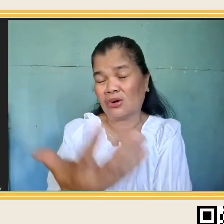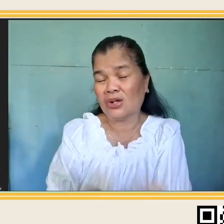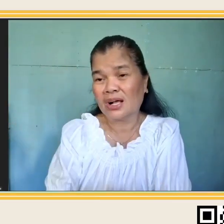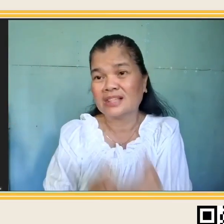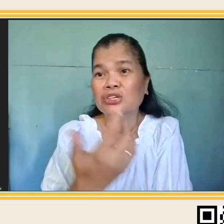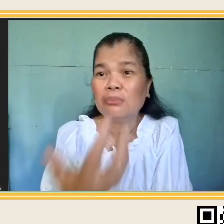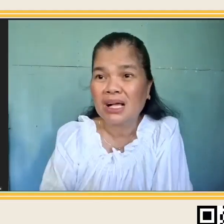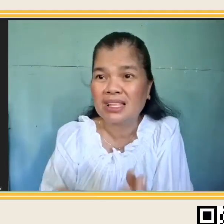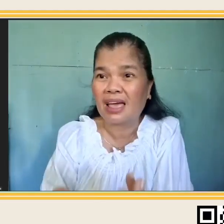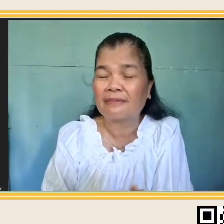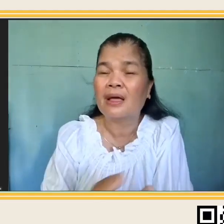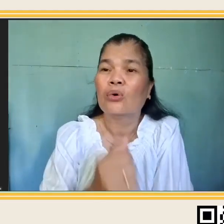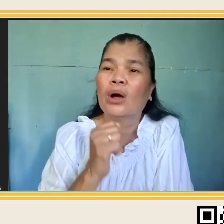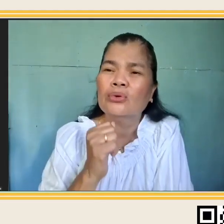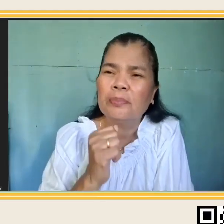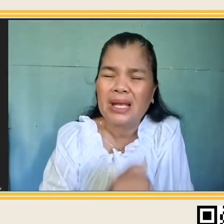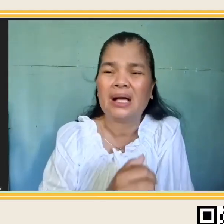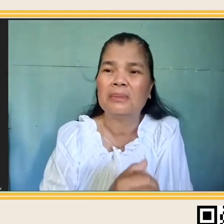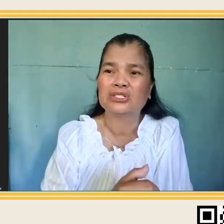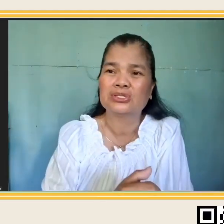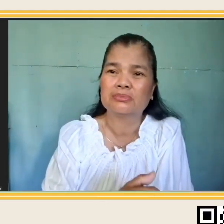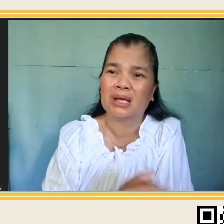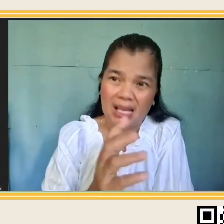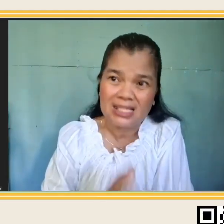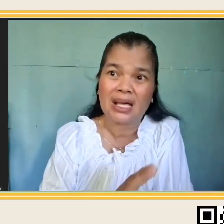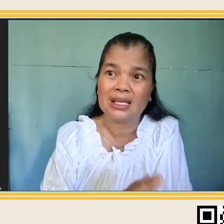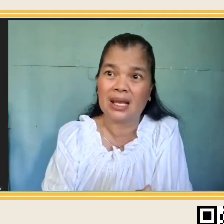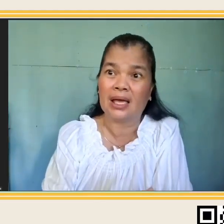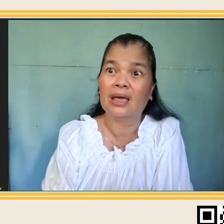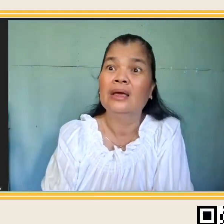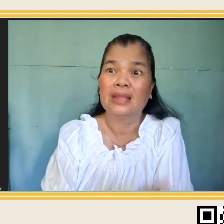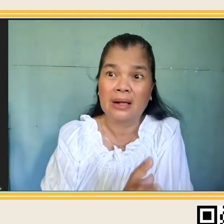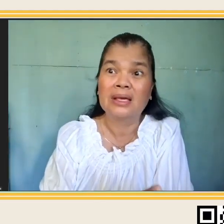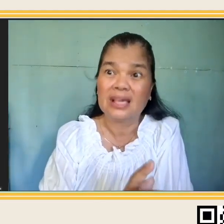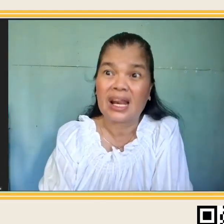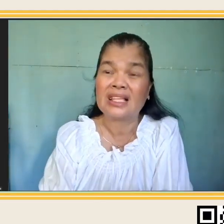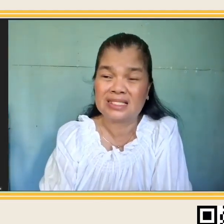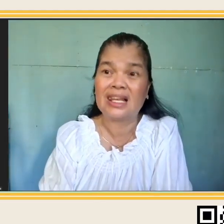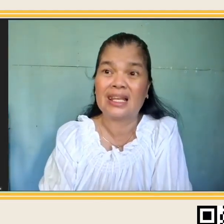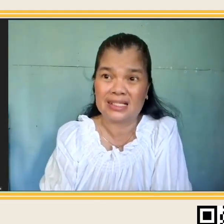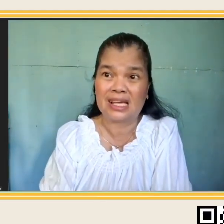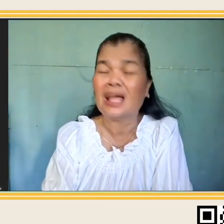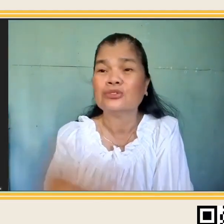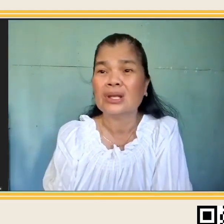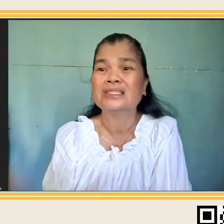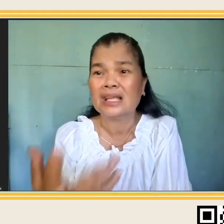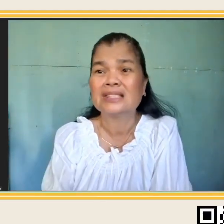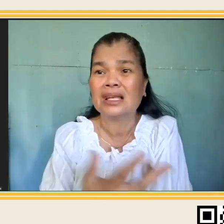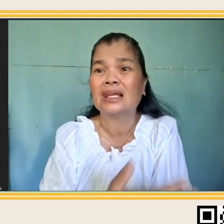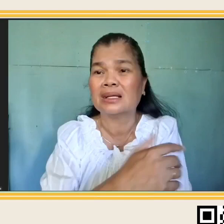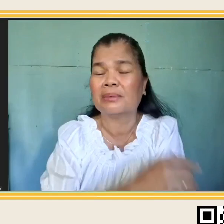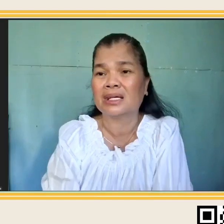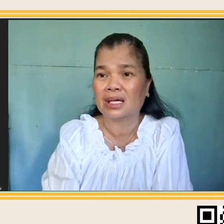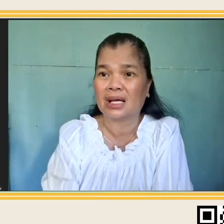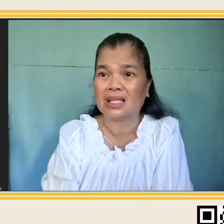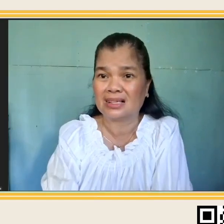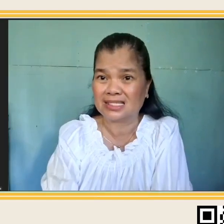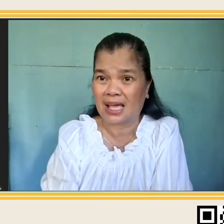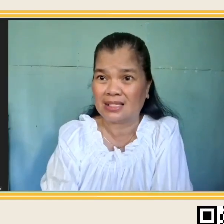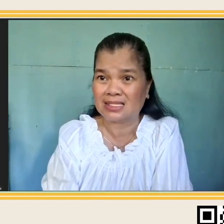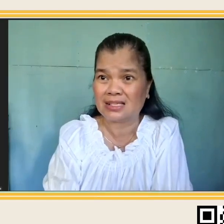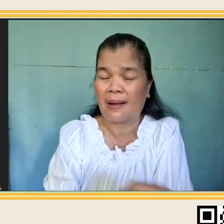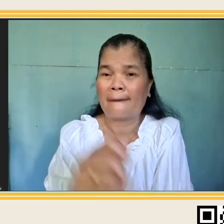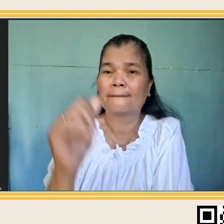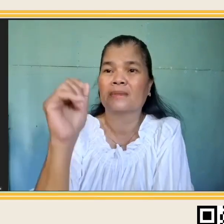madali ito. Kasi yung mga deaf, kung anong pinakamas madali sa kanila, nag-create sila ng sign. Actually, sila lang naman nag-create